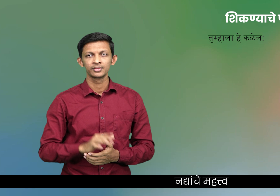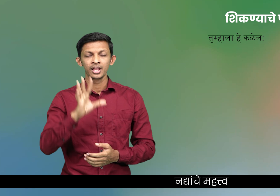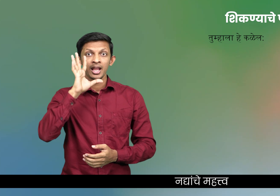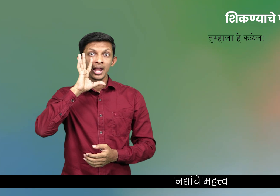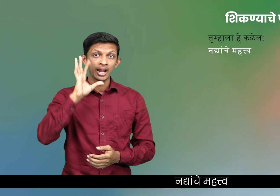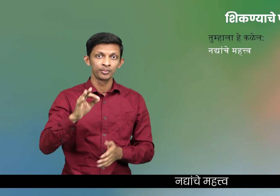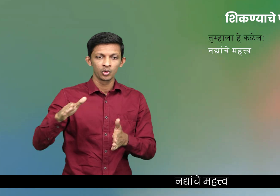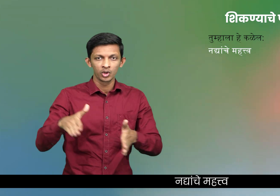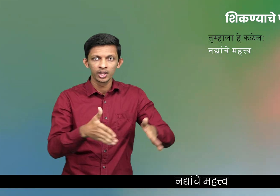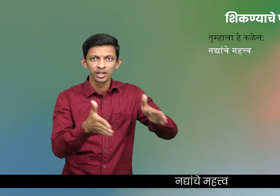नद्यांचं महत्व.